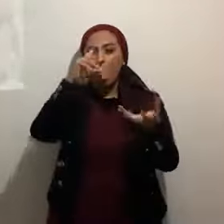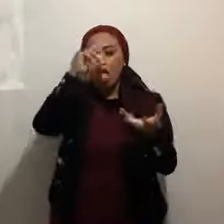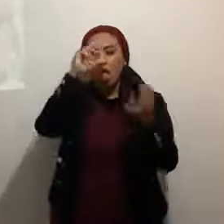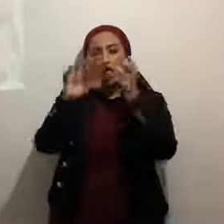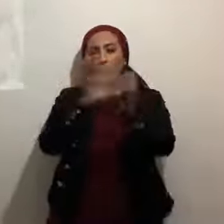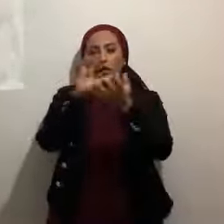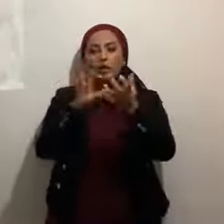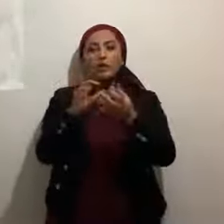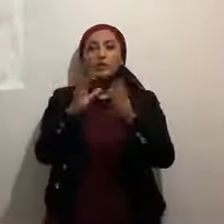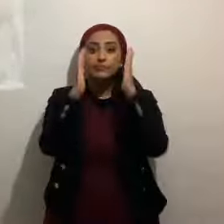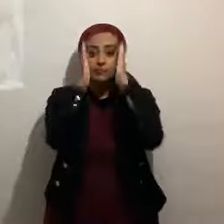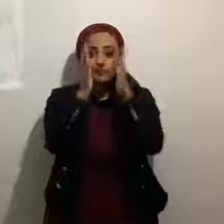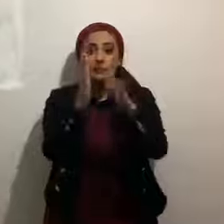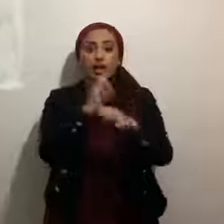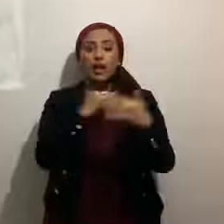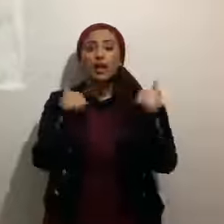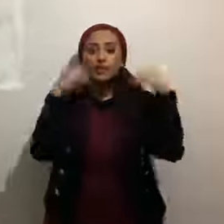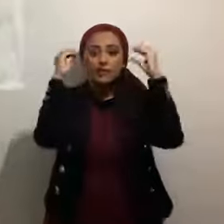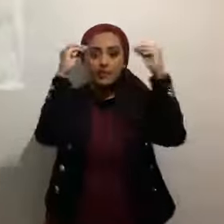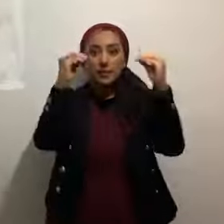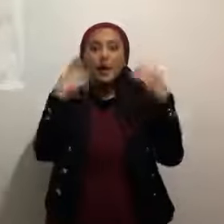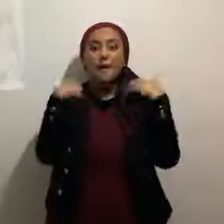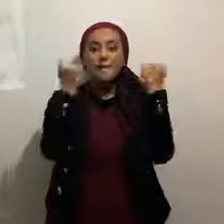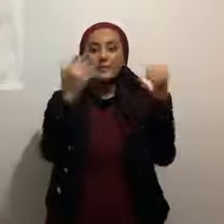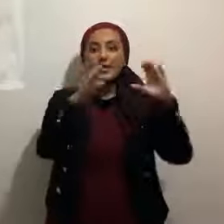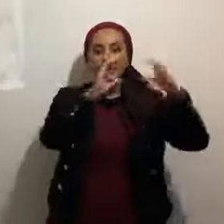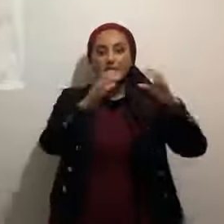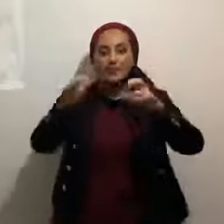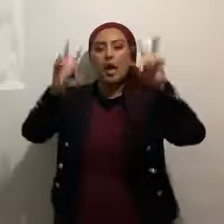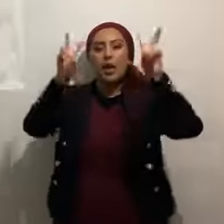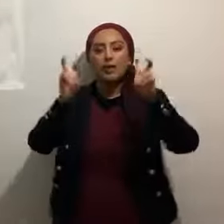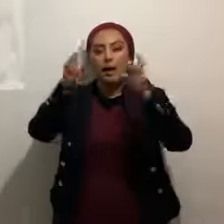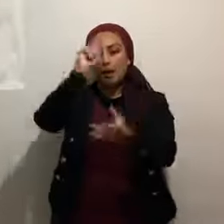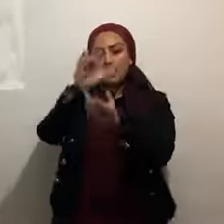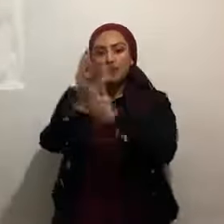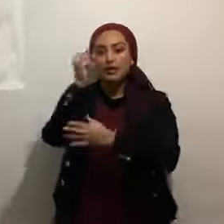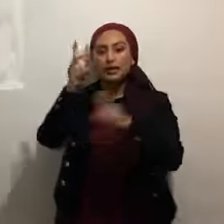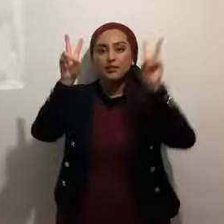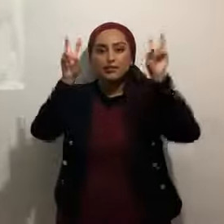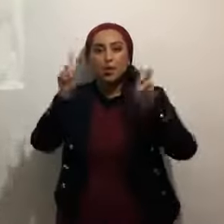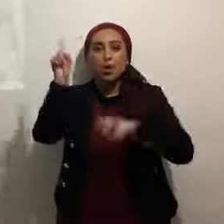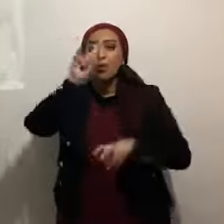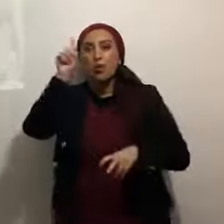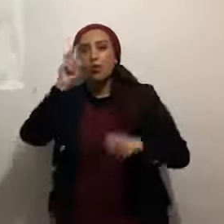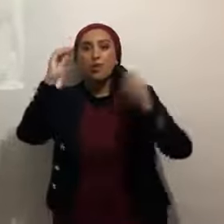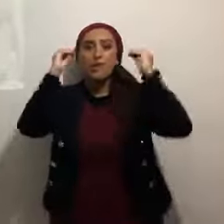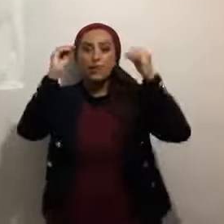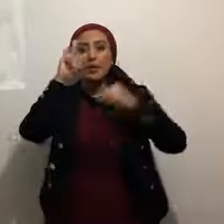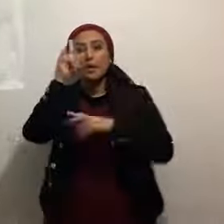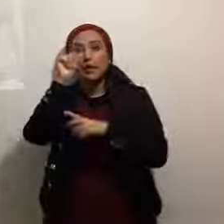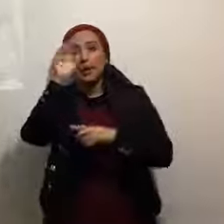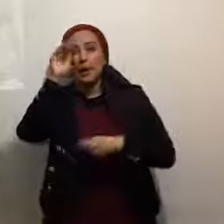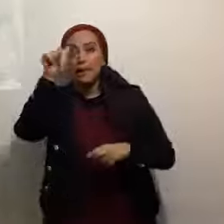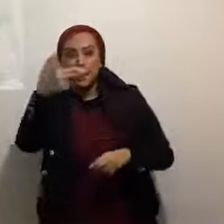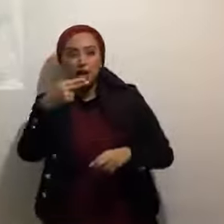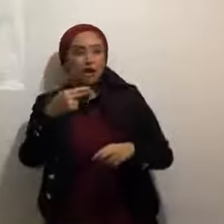Atención, porque he ministrado sobre que hay muchas congregaciones pseudomesiánicas donde ministran Kábala, donde toman